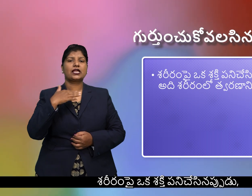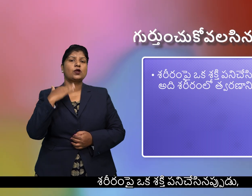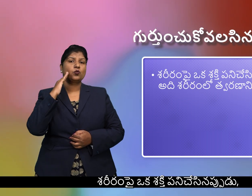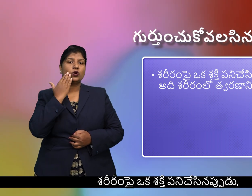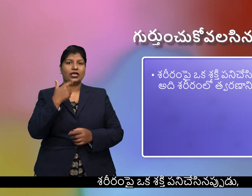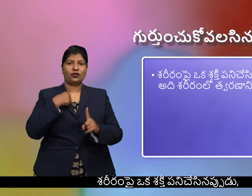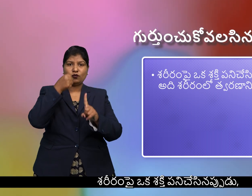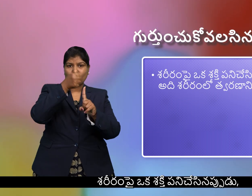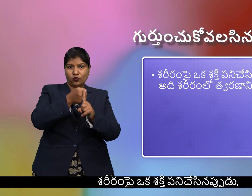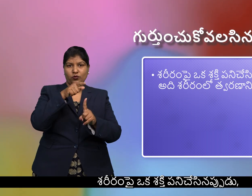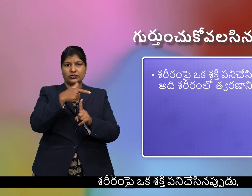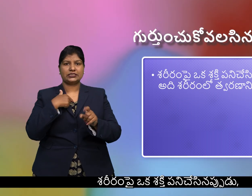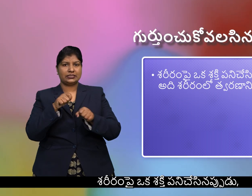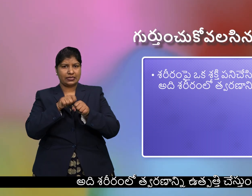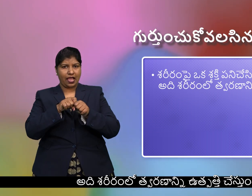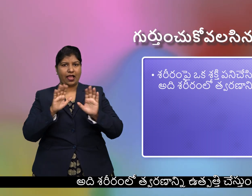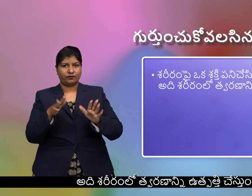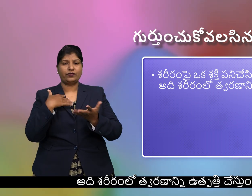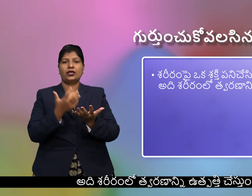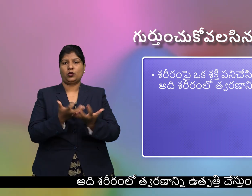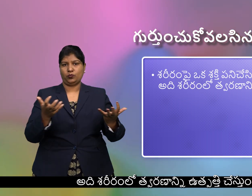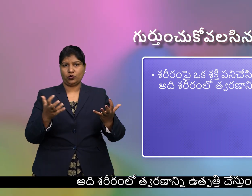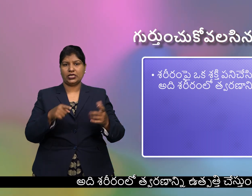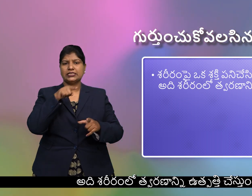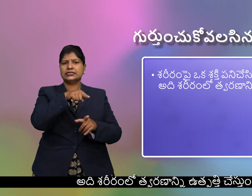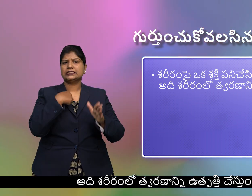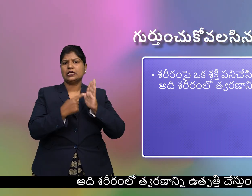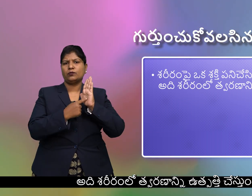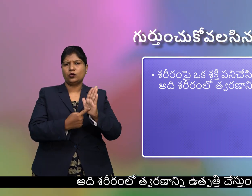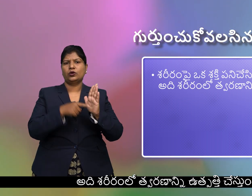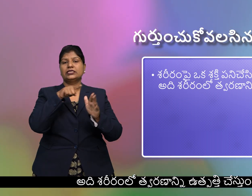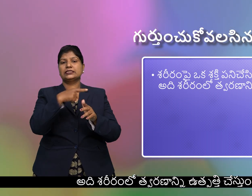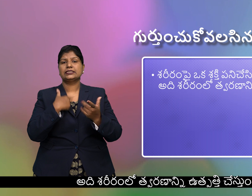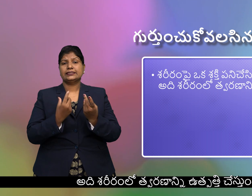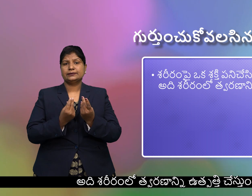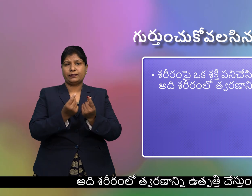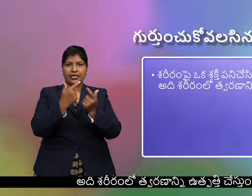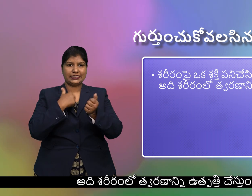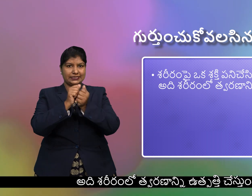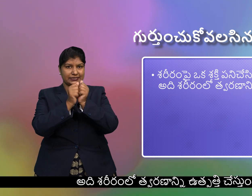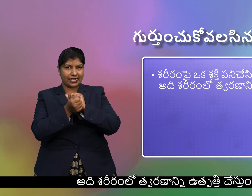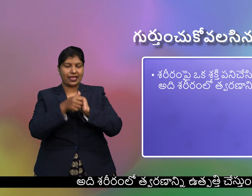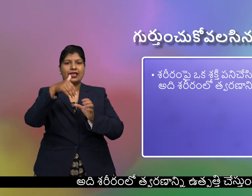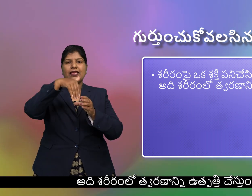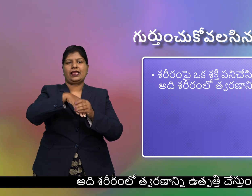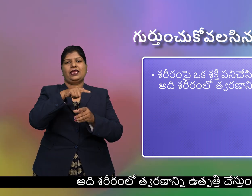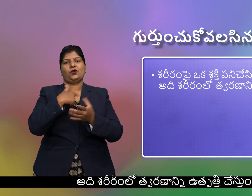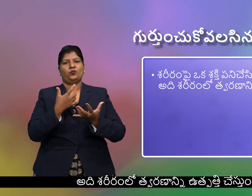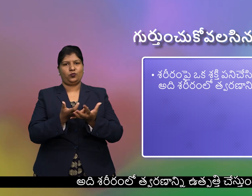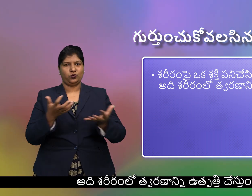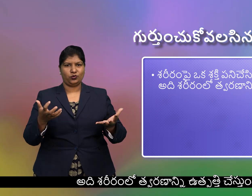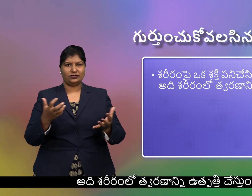శరీరంపై ఒక శక్తి పనిచేసినప్పుడు అది శరీరంలో త్వరణాన్ని ఉత్పత్తి చేస్తుంది.